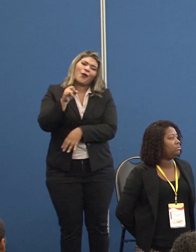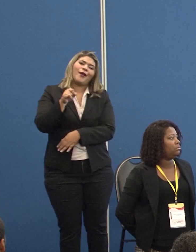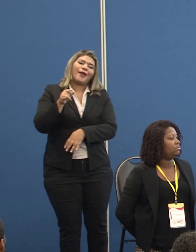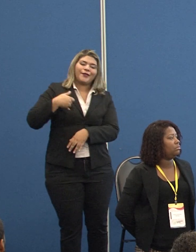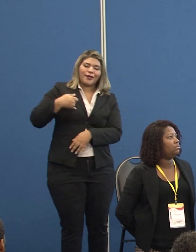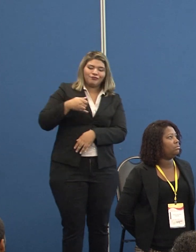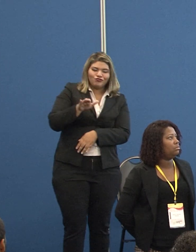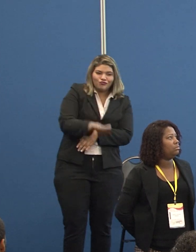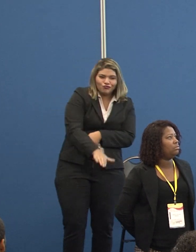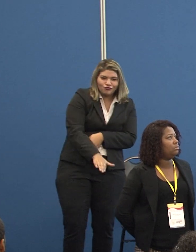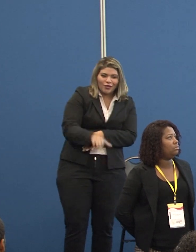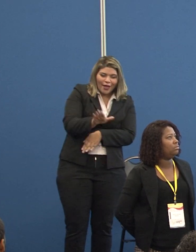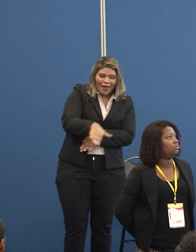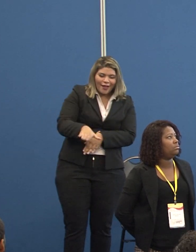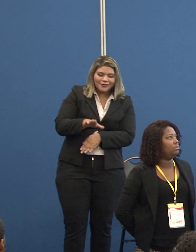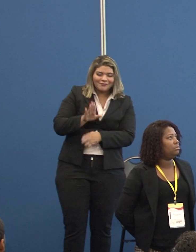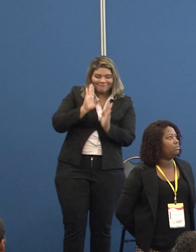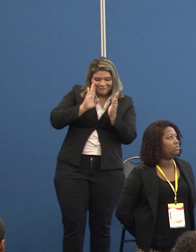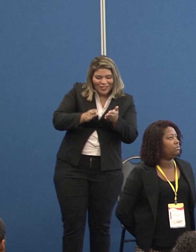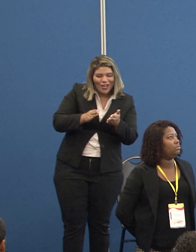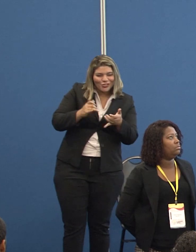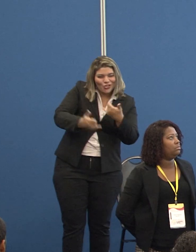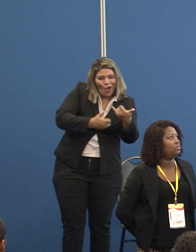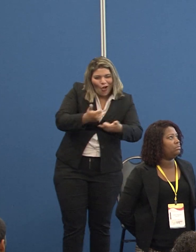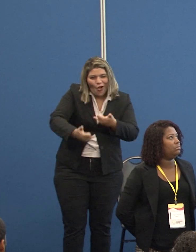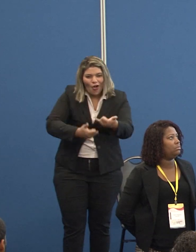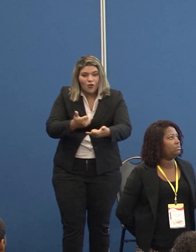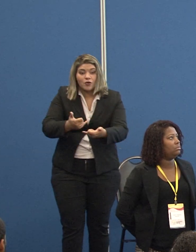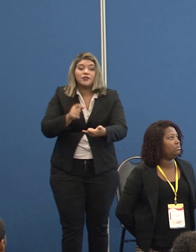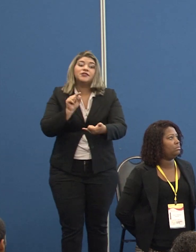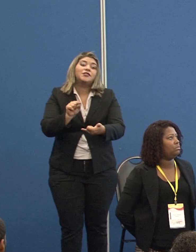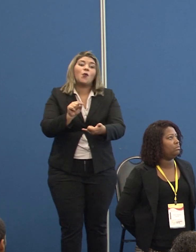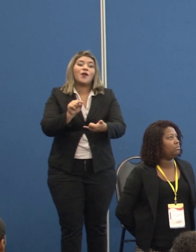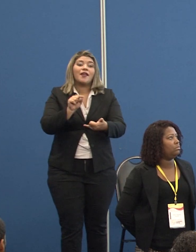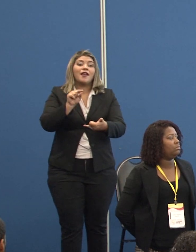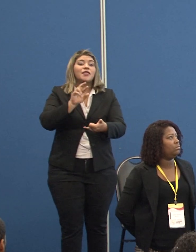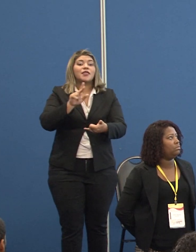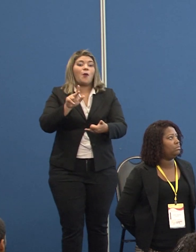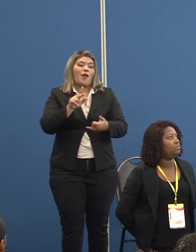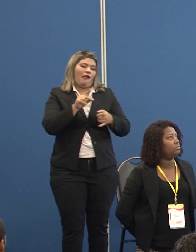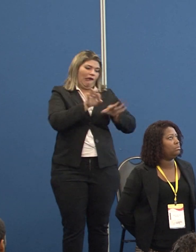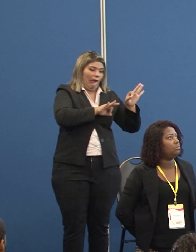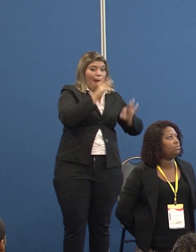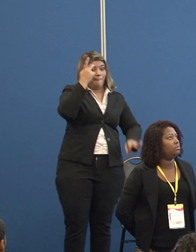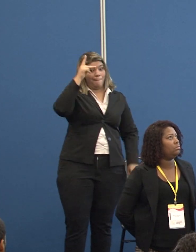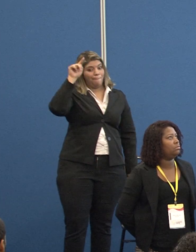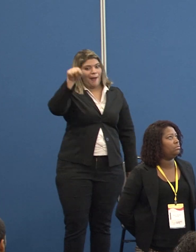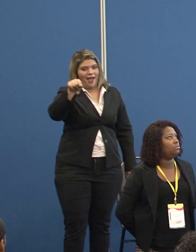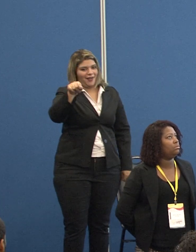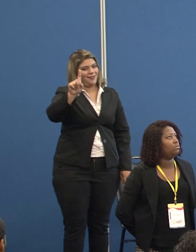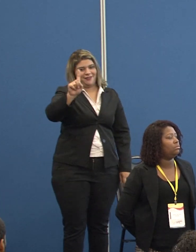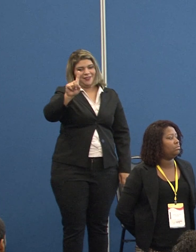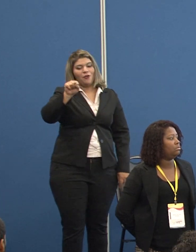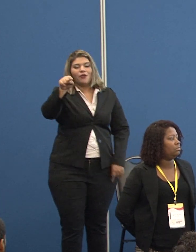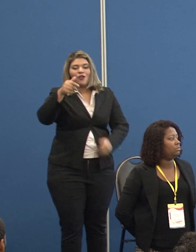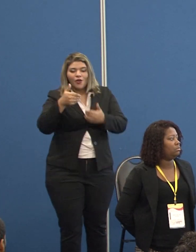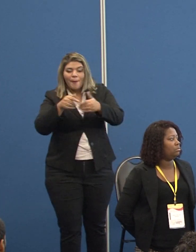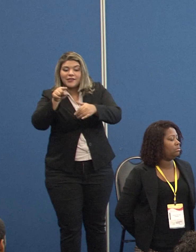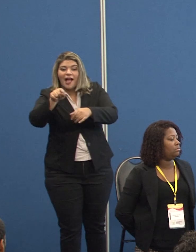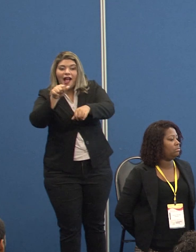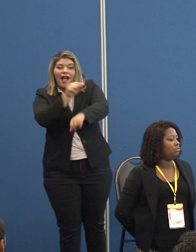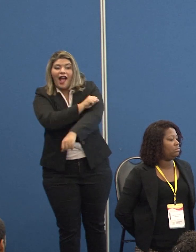não para ele. Então, eu parto do meu aluno para construir todos os conceitos